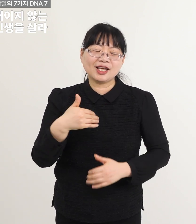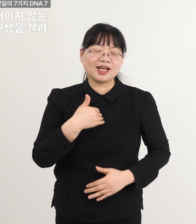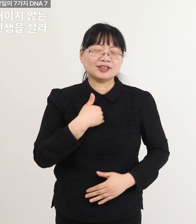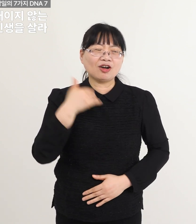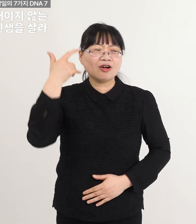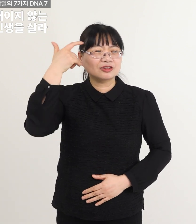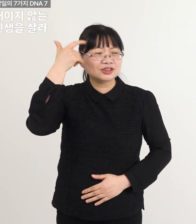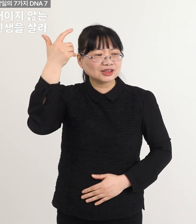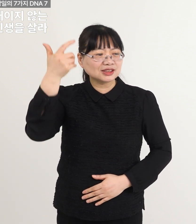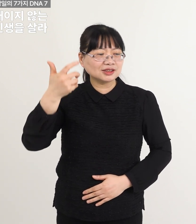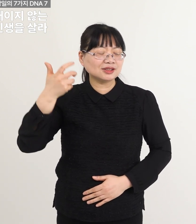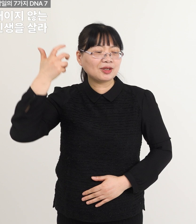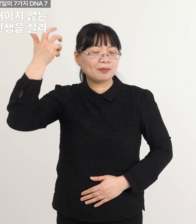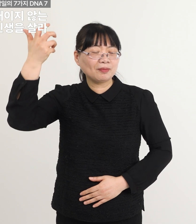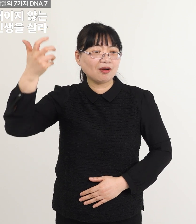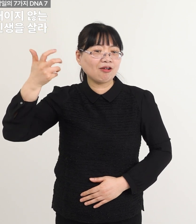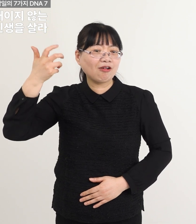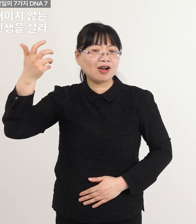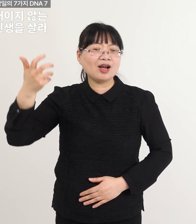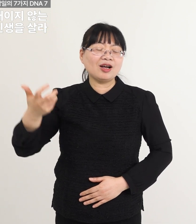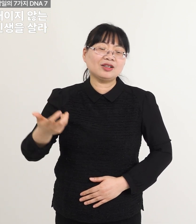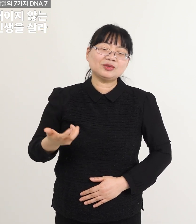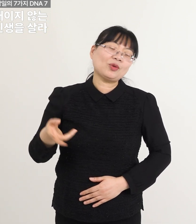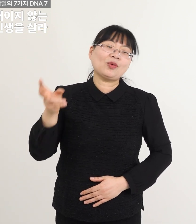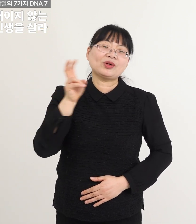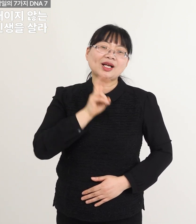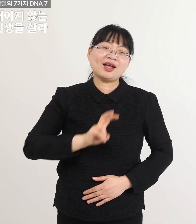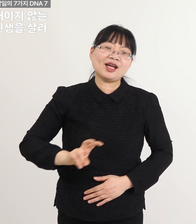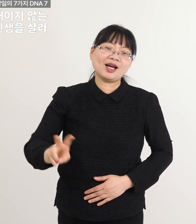내 영광